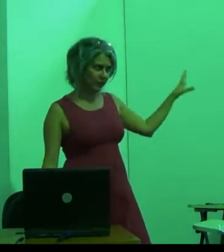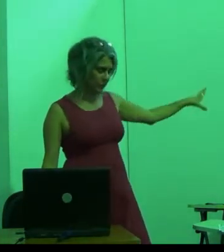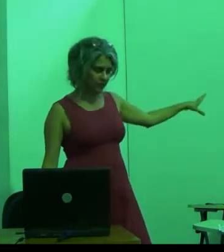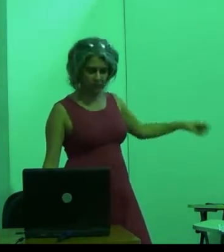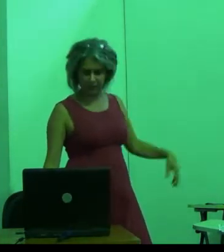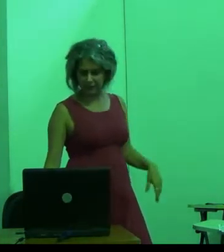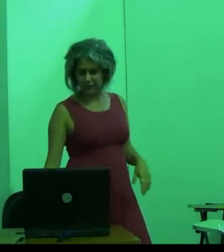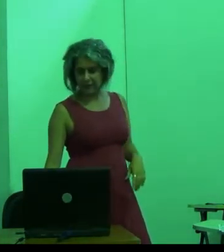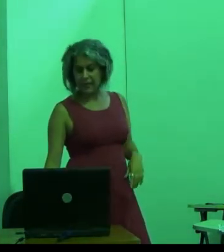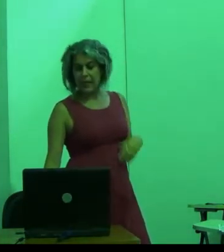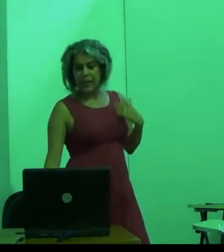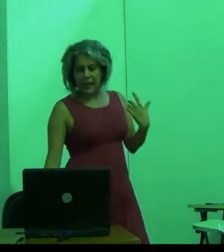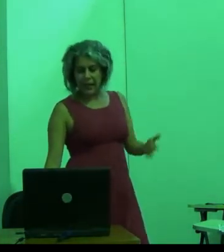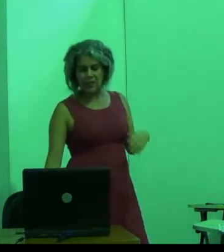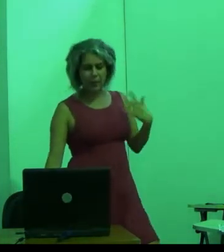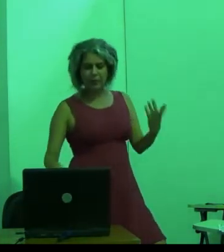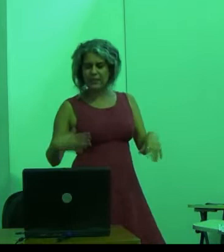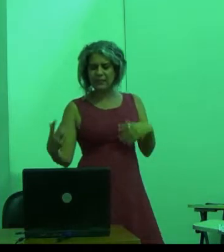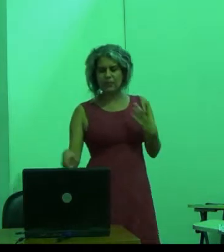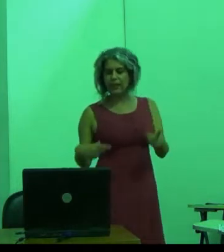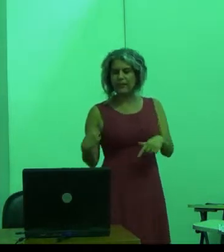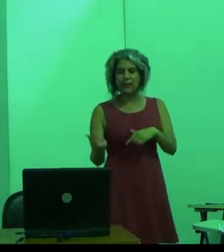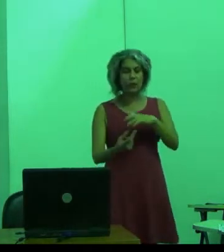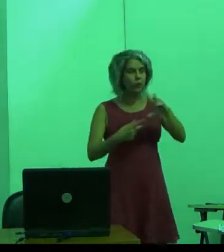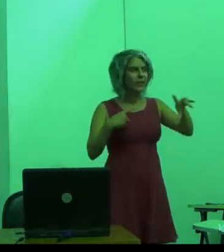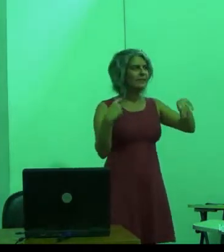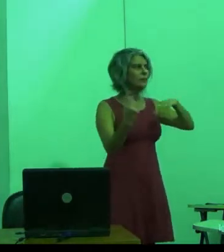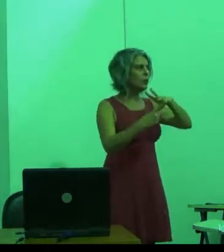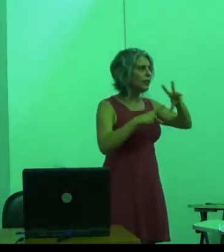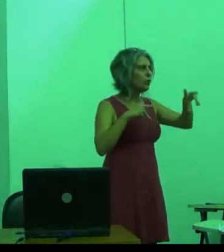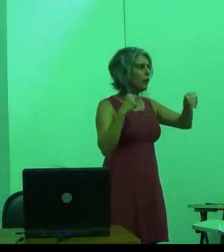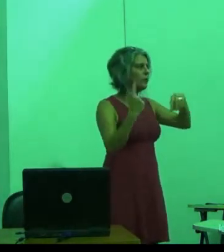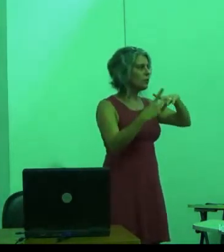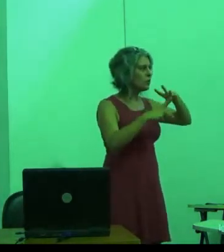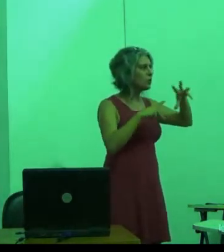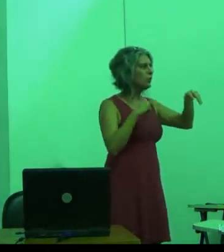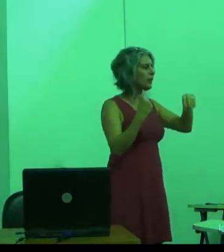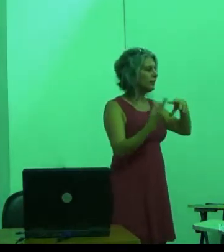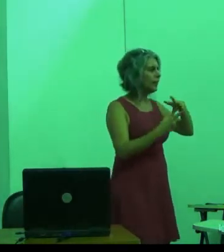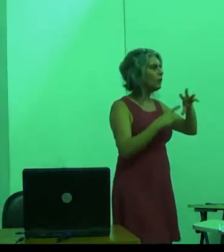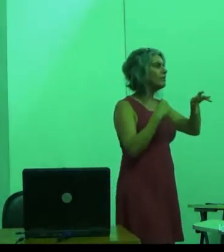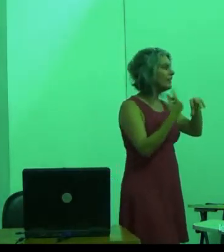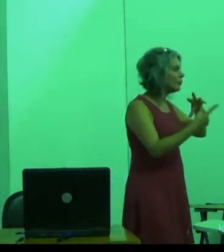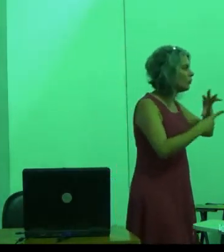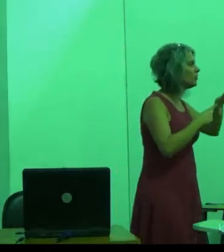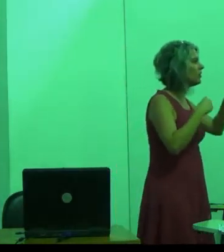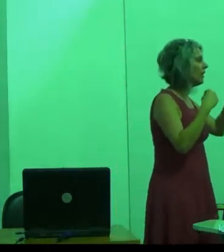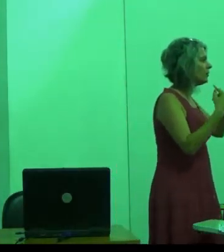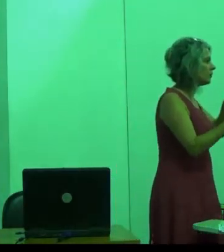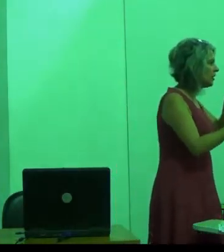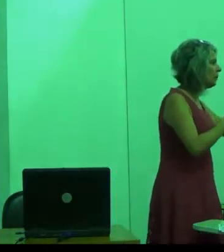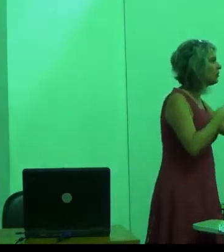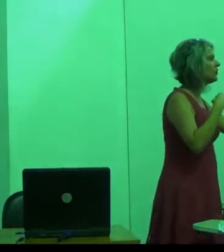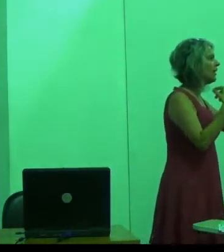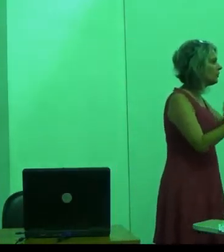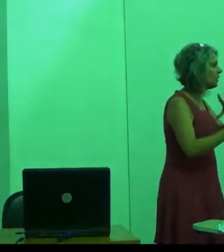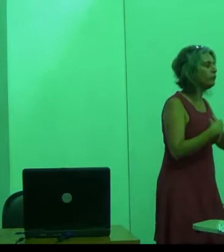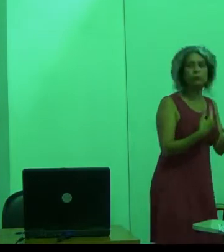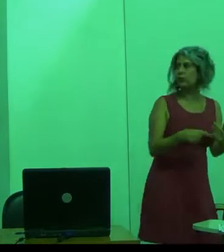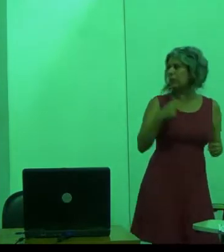duas semanas. Ah, só para vocês verem, então, o que esse modelo permite a gente ir entendendo, essa ideia do processo. Se é processo, tem